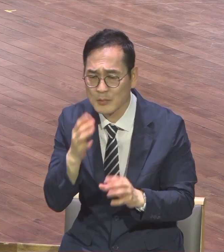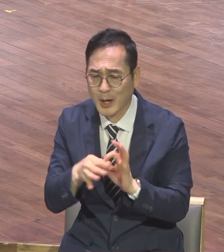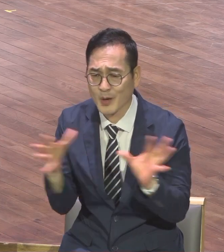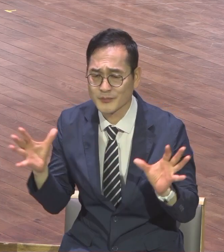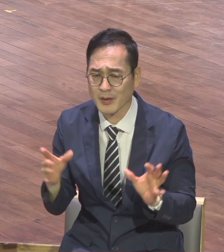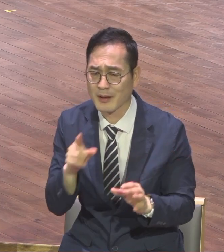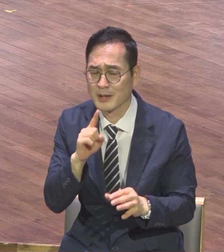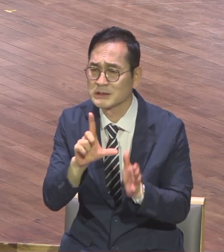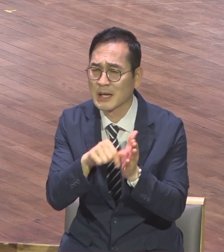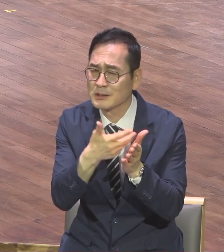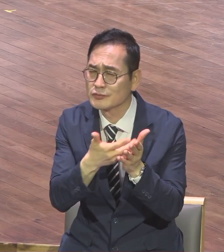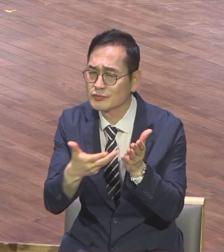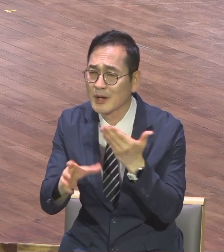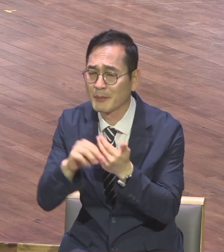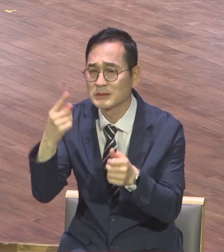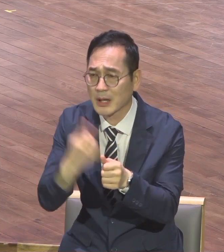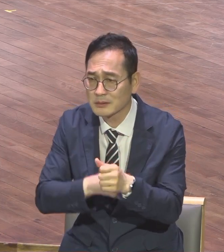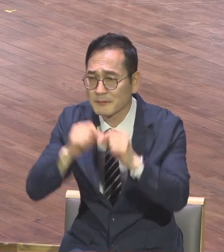아멘.